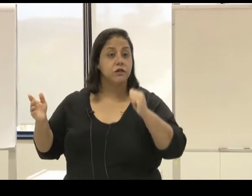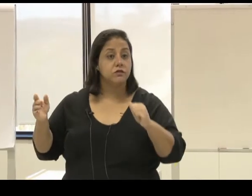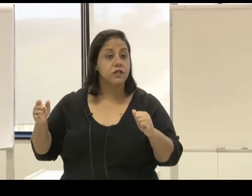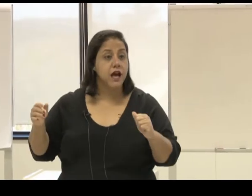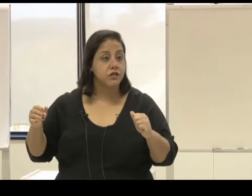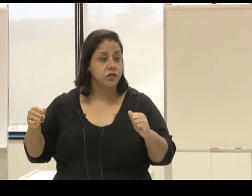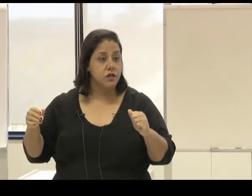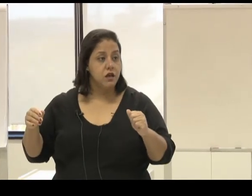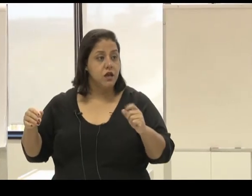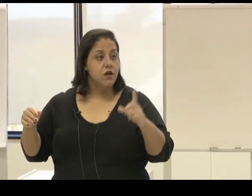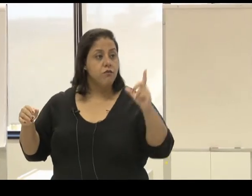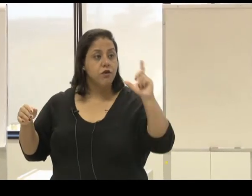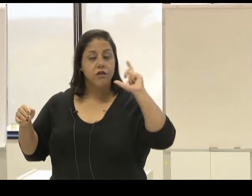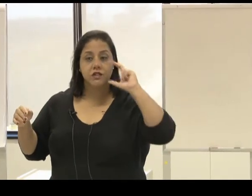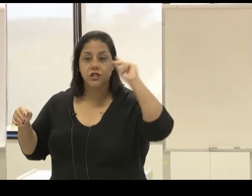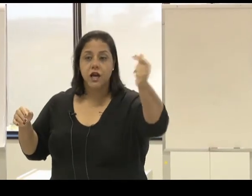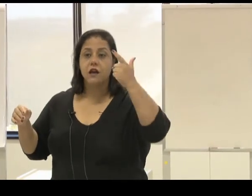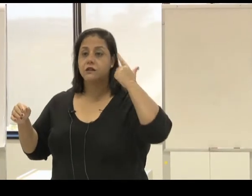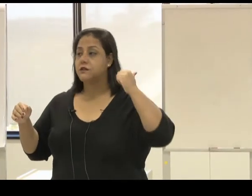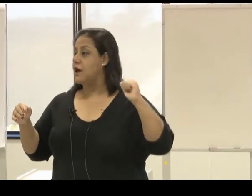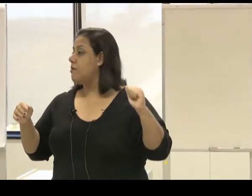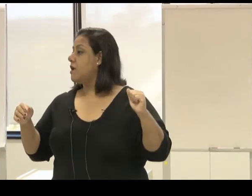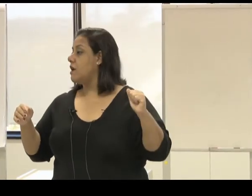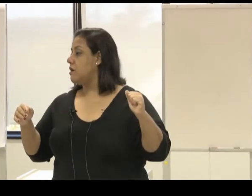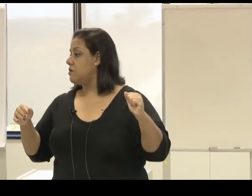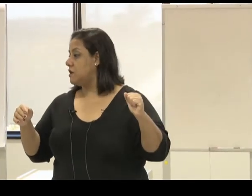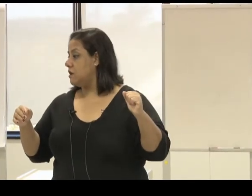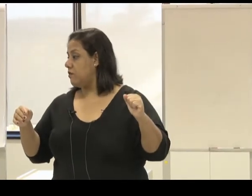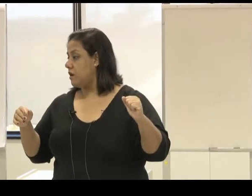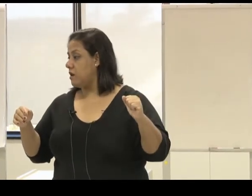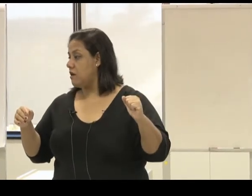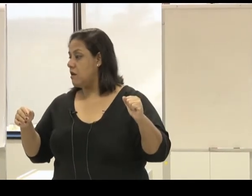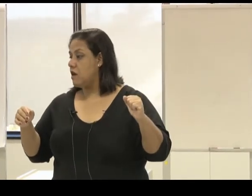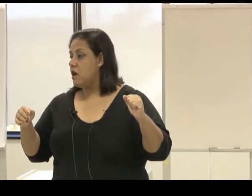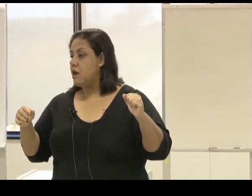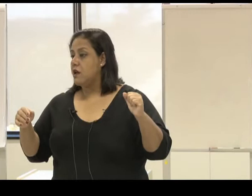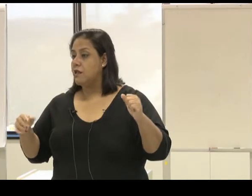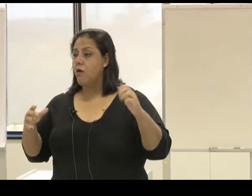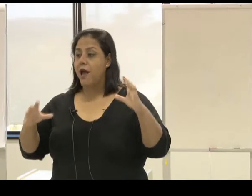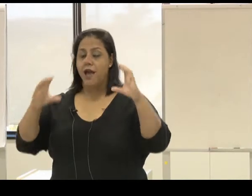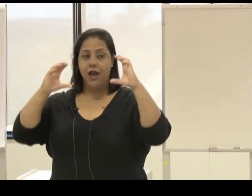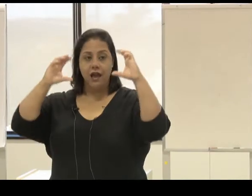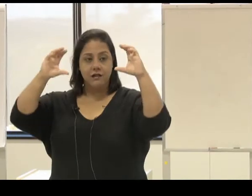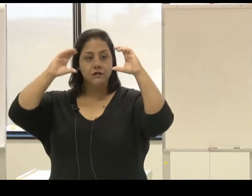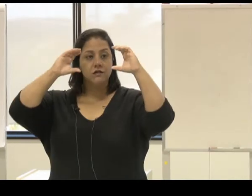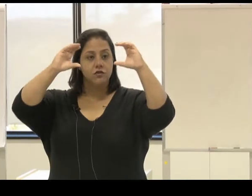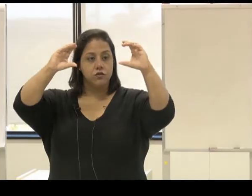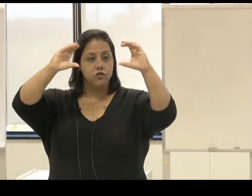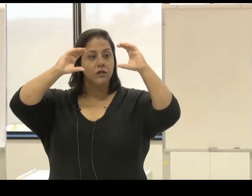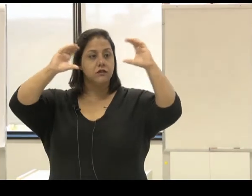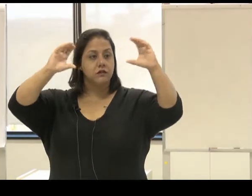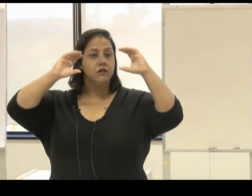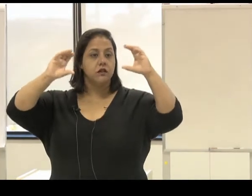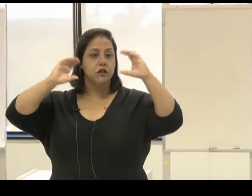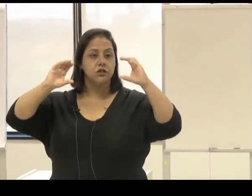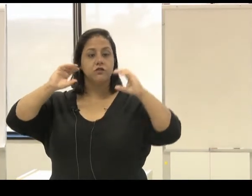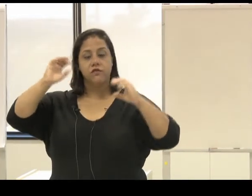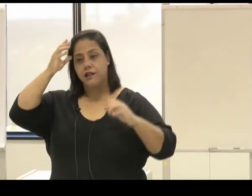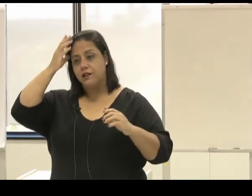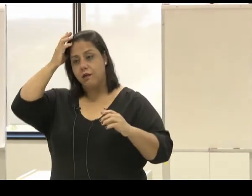sua idade. Porque você já sabe que aquilo significa. Então, é essas estruturas que a gente vai tentar